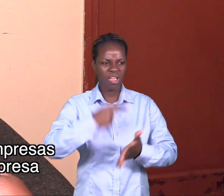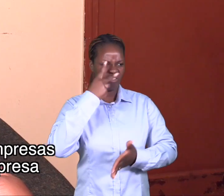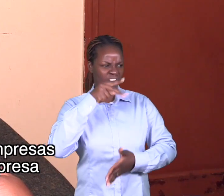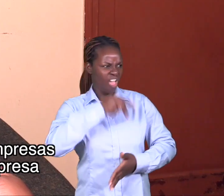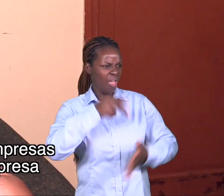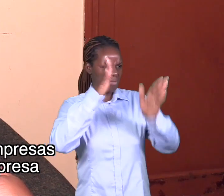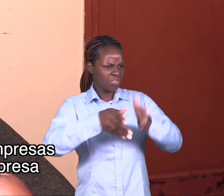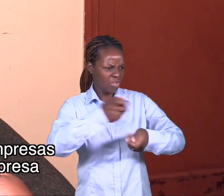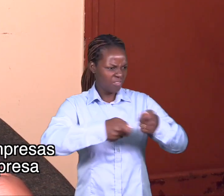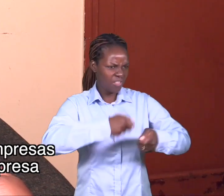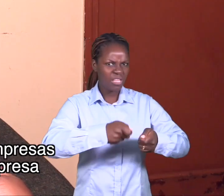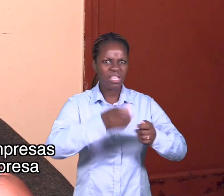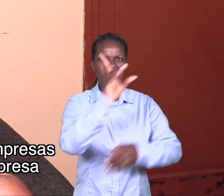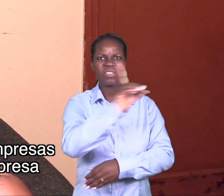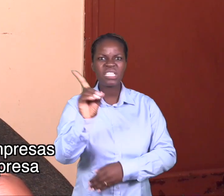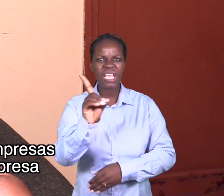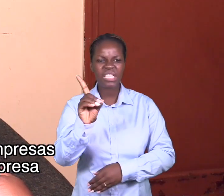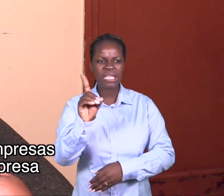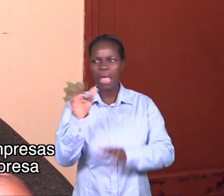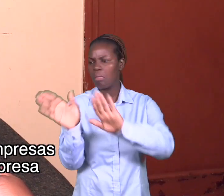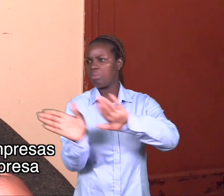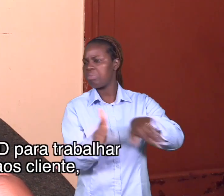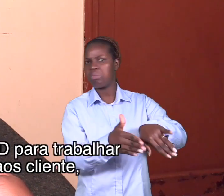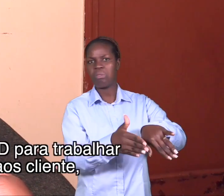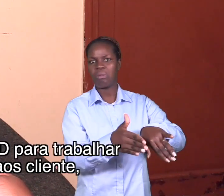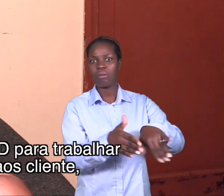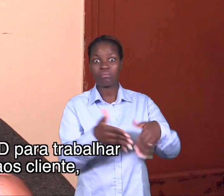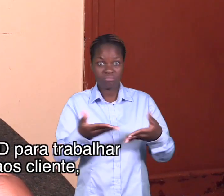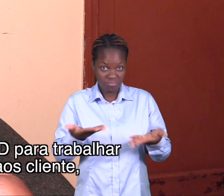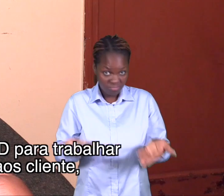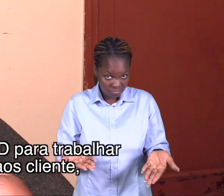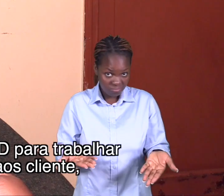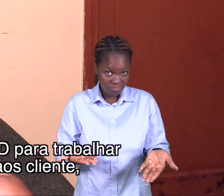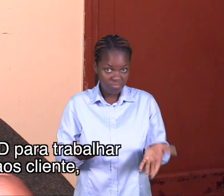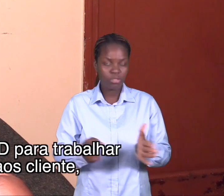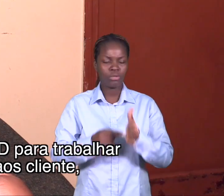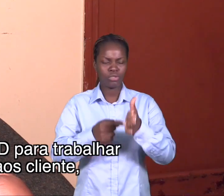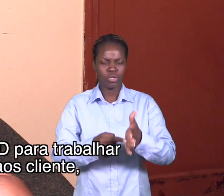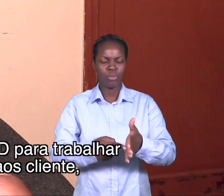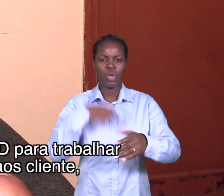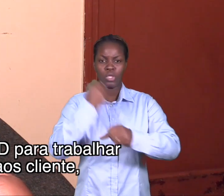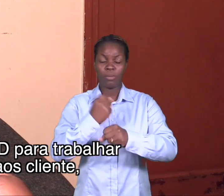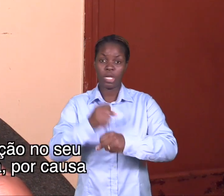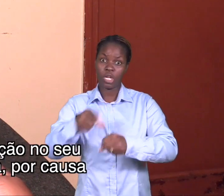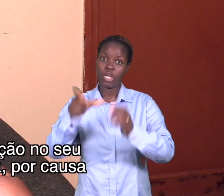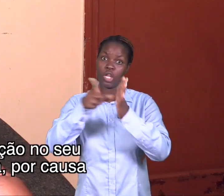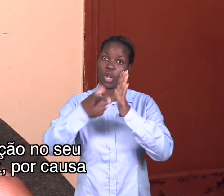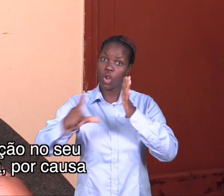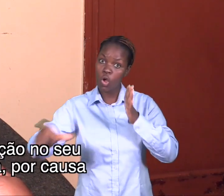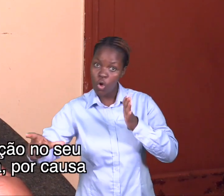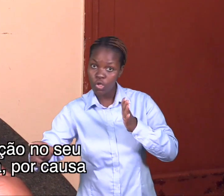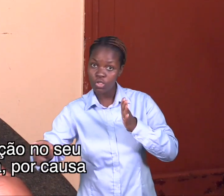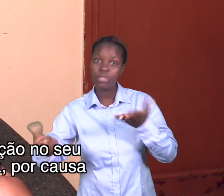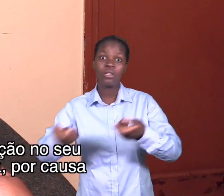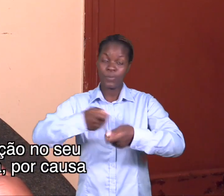seja, das outras empresas que trabalham com a sua empresa, ou por exemplo, se é para trabalhar em uma loja, atendimento ao cliente, ficam com medo de não